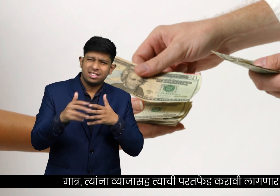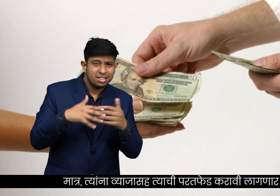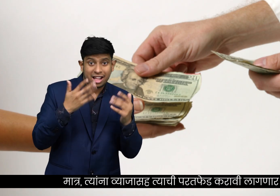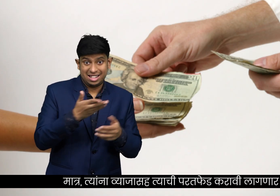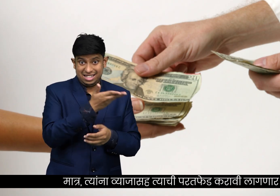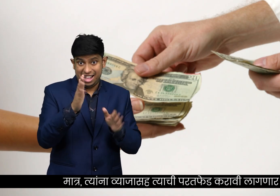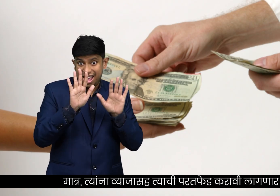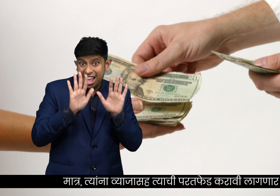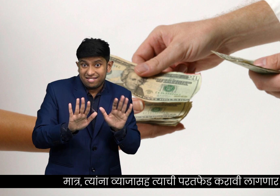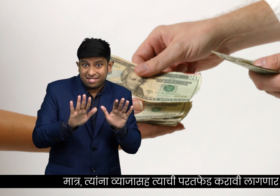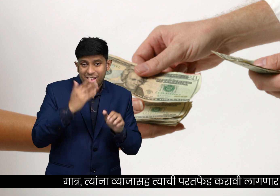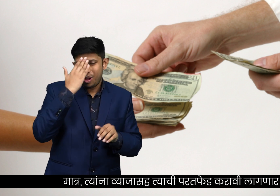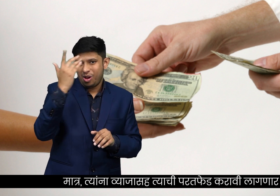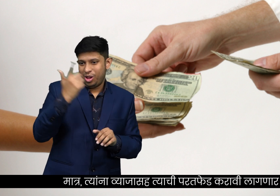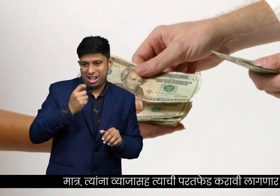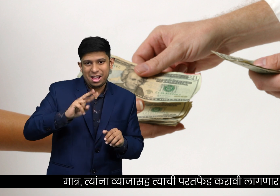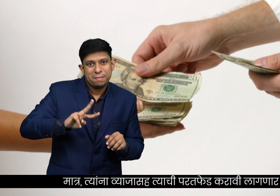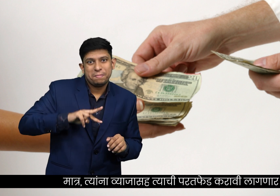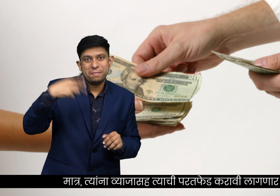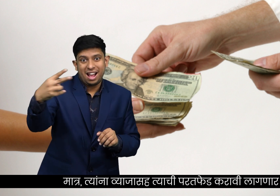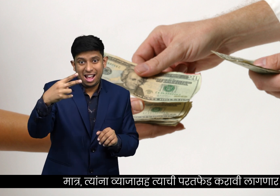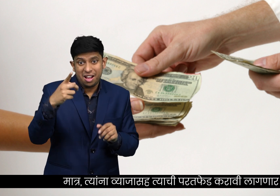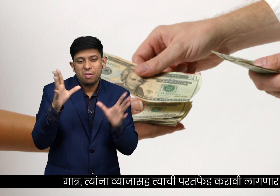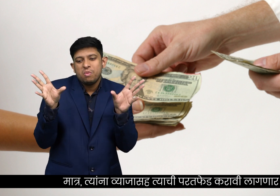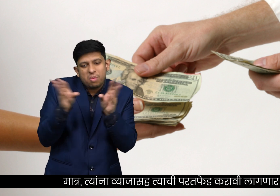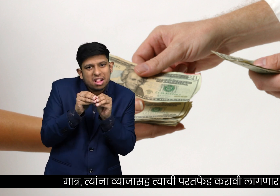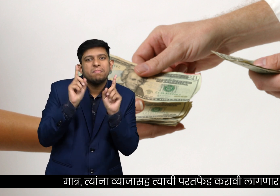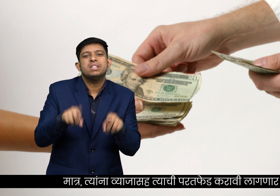मात्र त्यांना व्याजासह त्याची परतफेड करावी लागणार आहे.